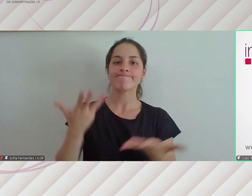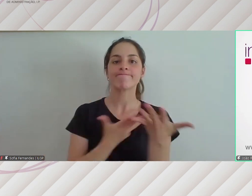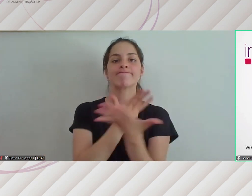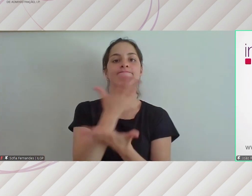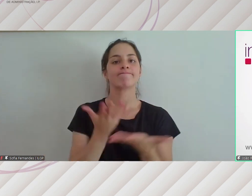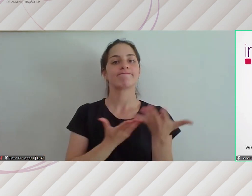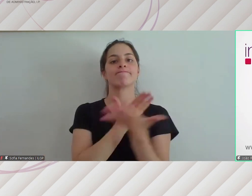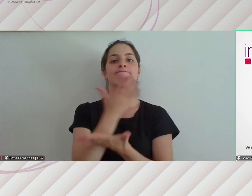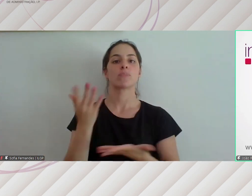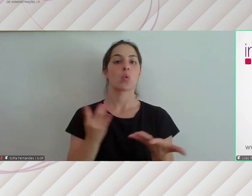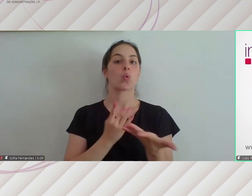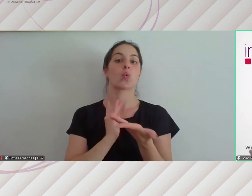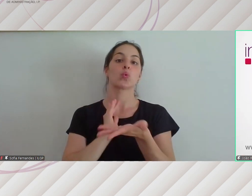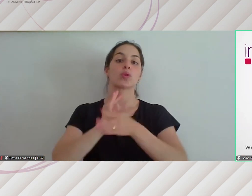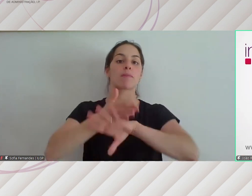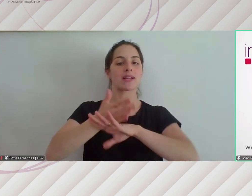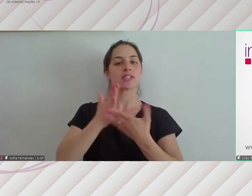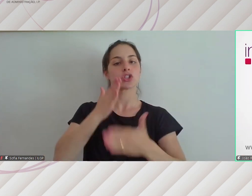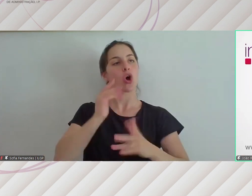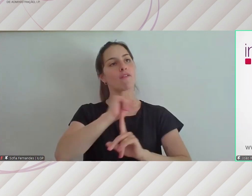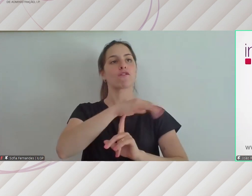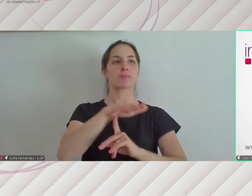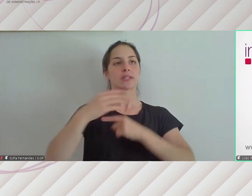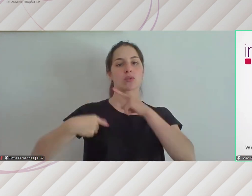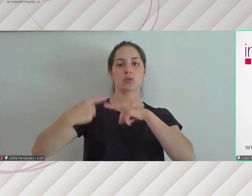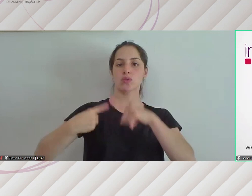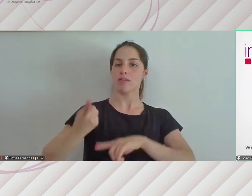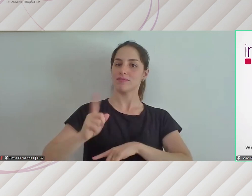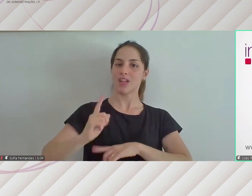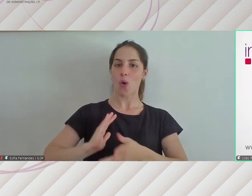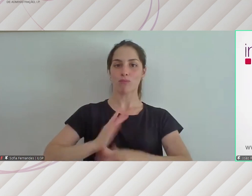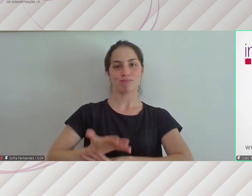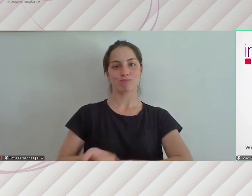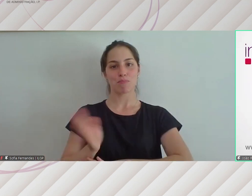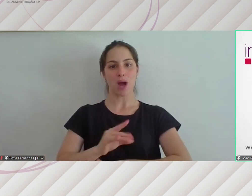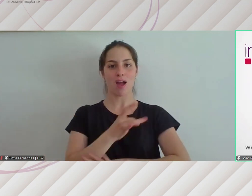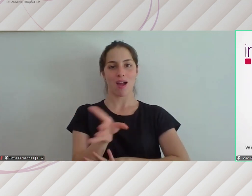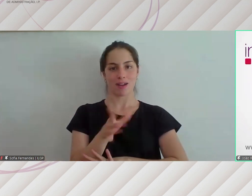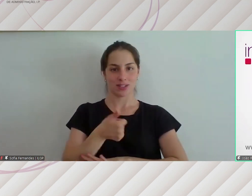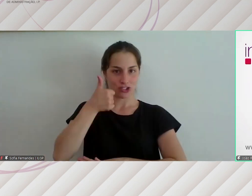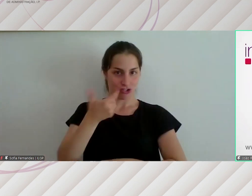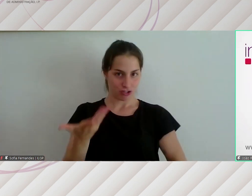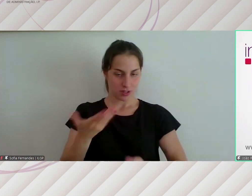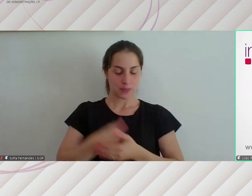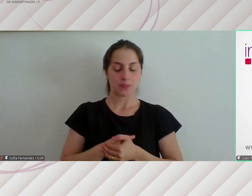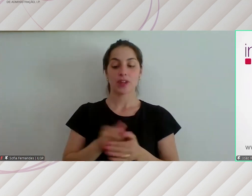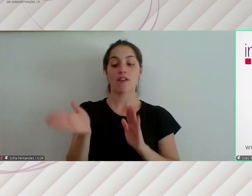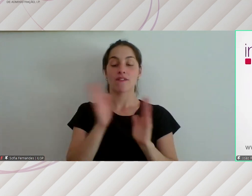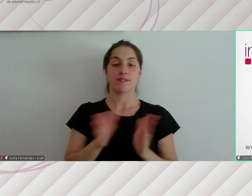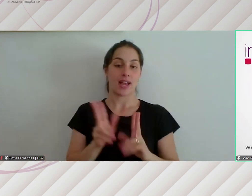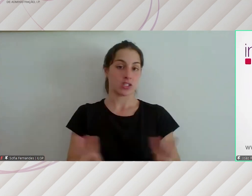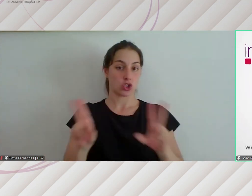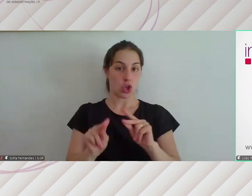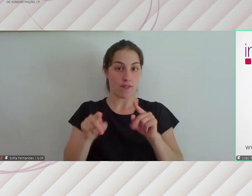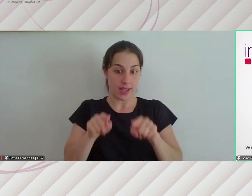ultrapassa os muros da formação tradicional. E, portanto, pretende-se que nesta nova fase da rede INA